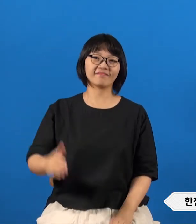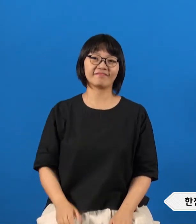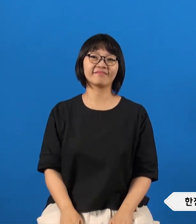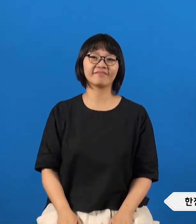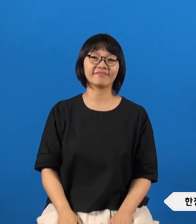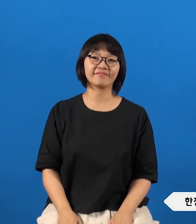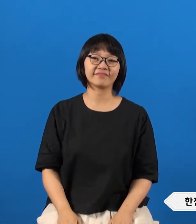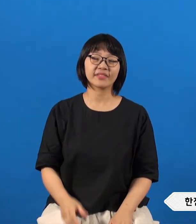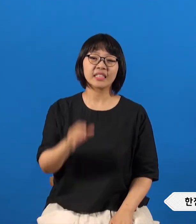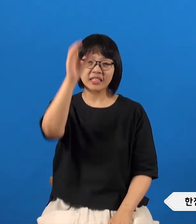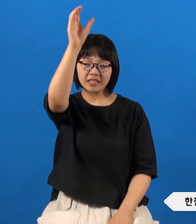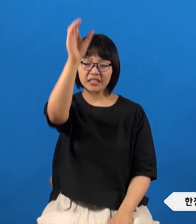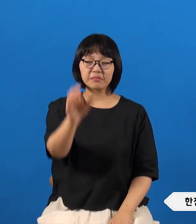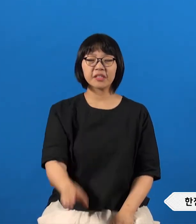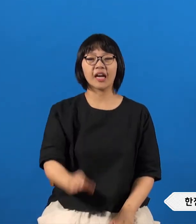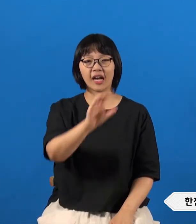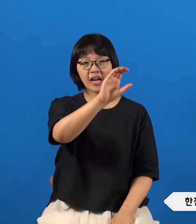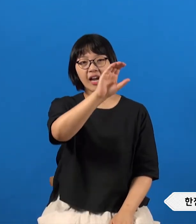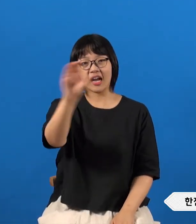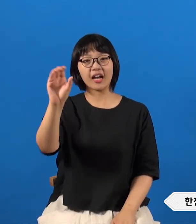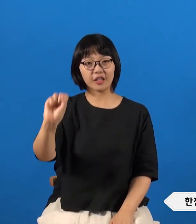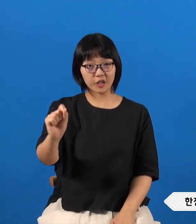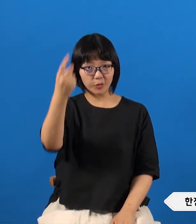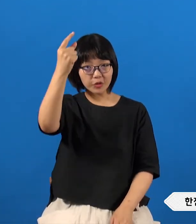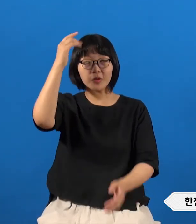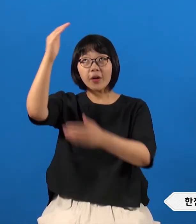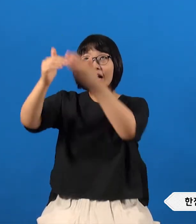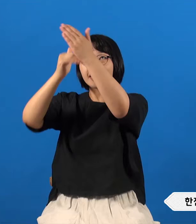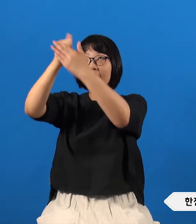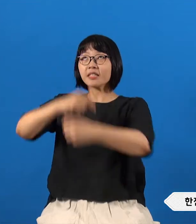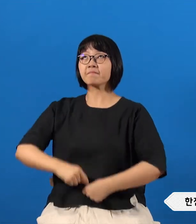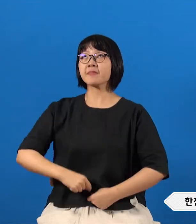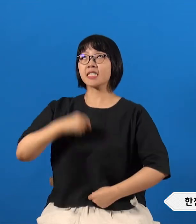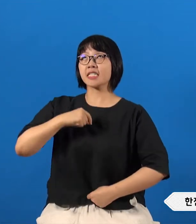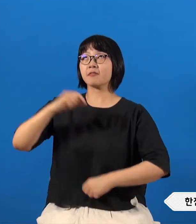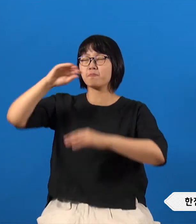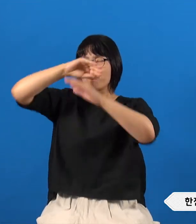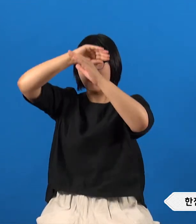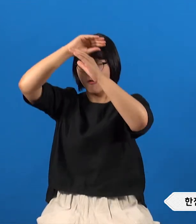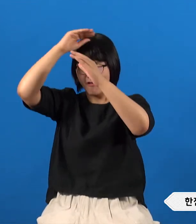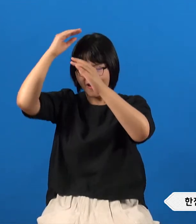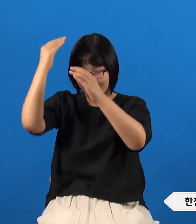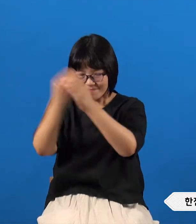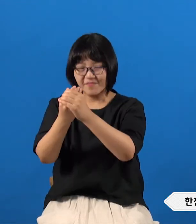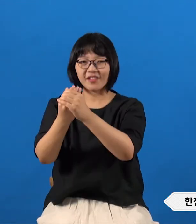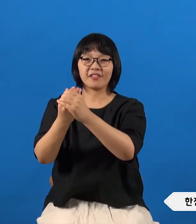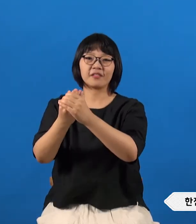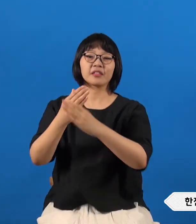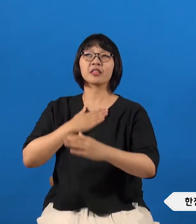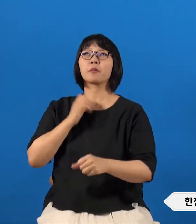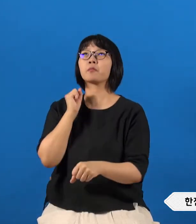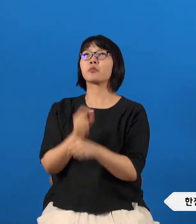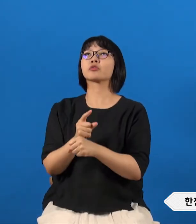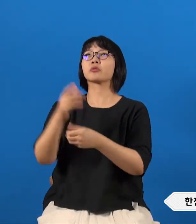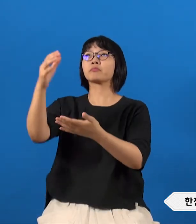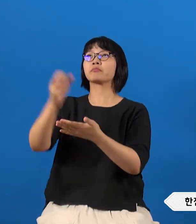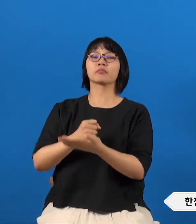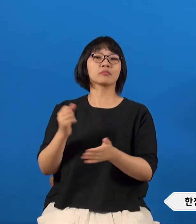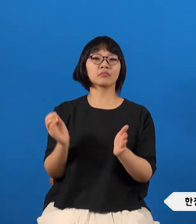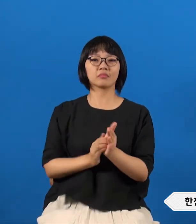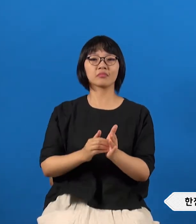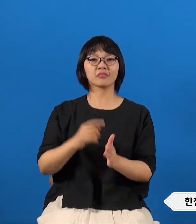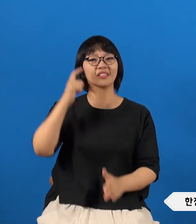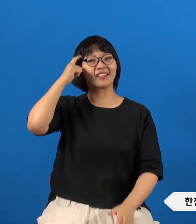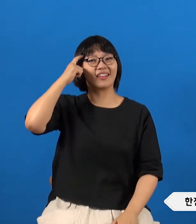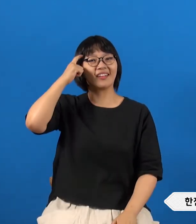되었습니다. 십자가로 말미암아 하나님의 의가, 완벽한 하나님의 의가 이미 나에게